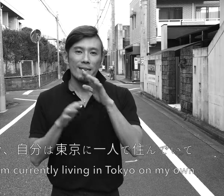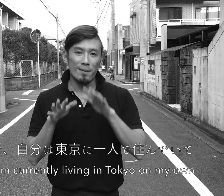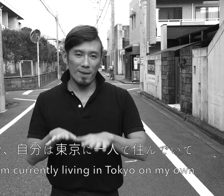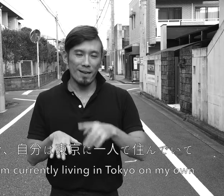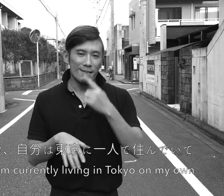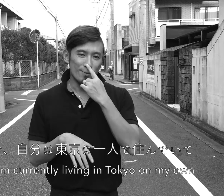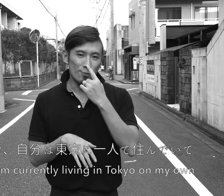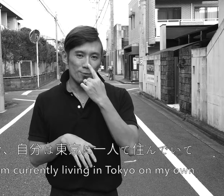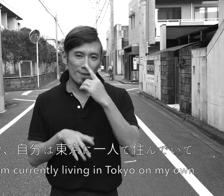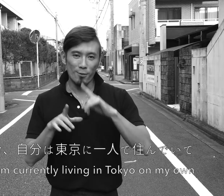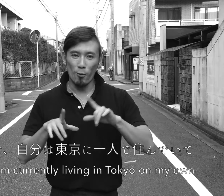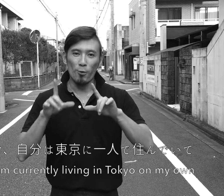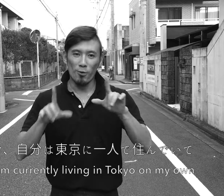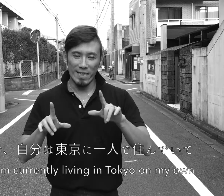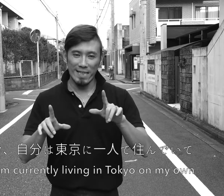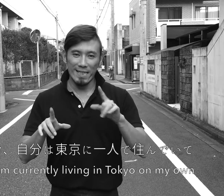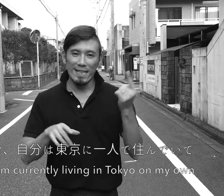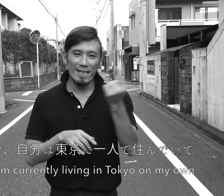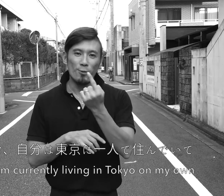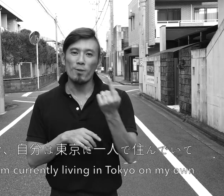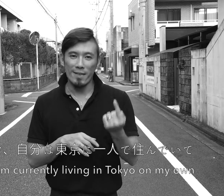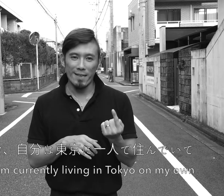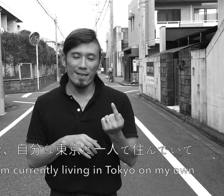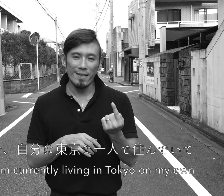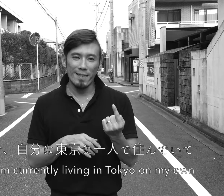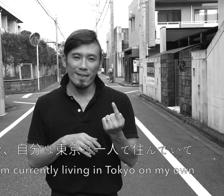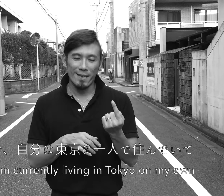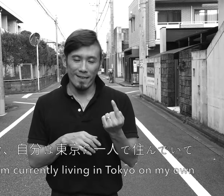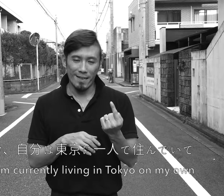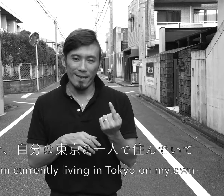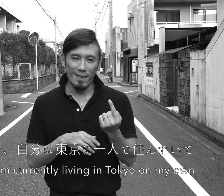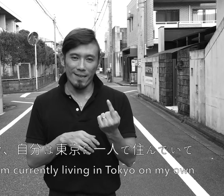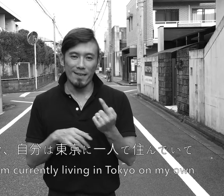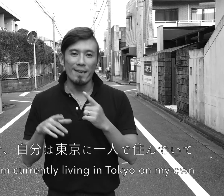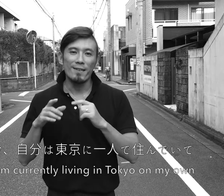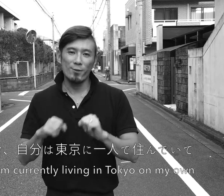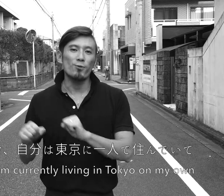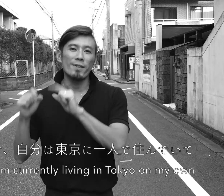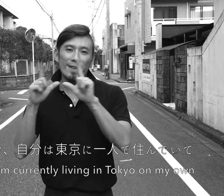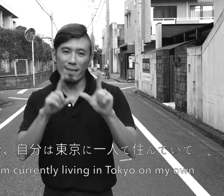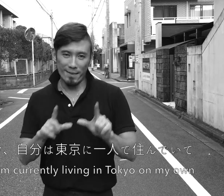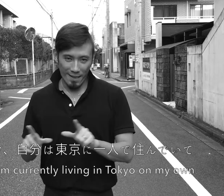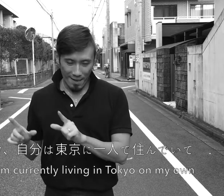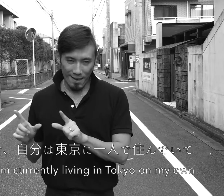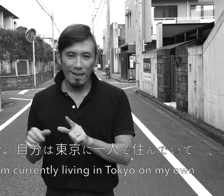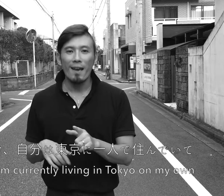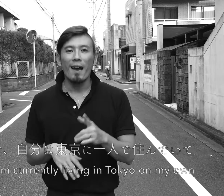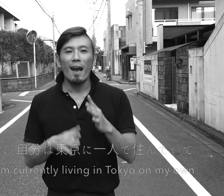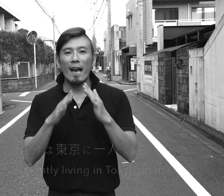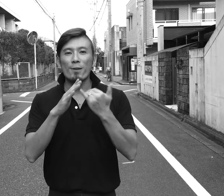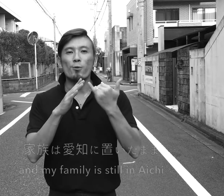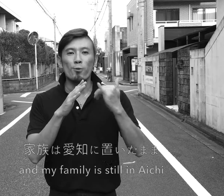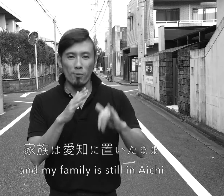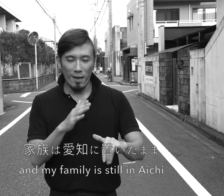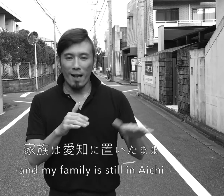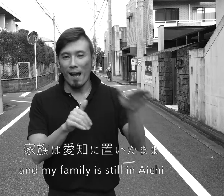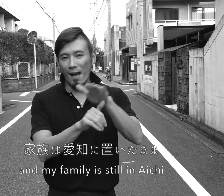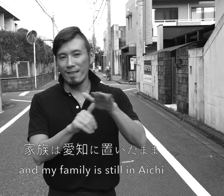今自分は東京に一人で、住んでいて、家族は愛知